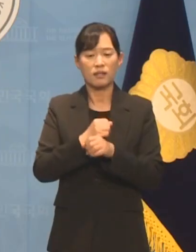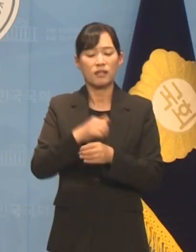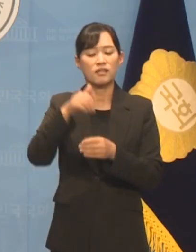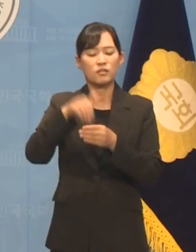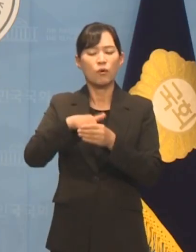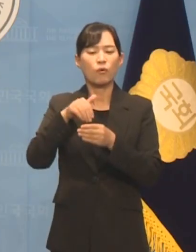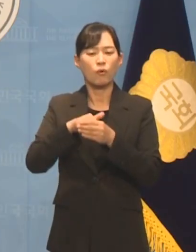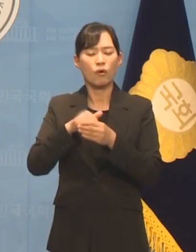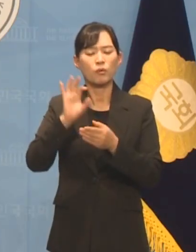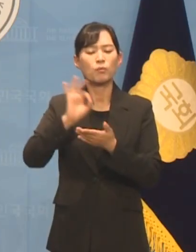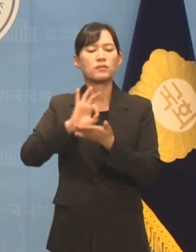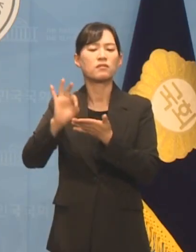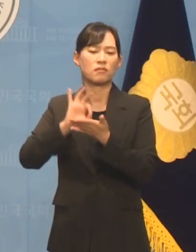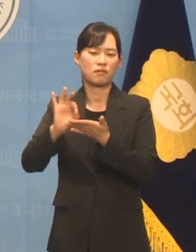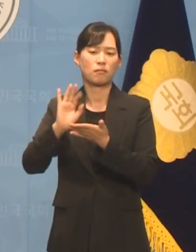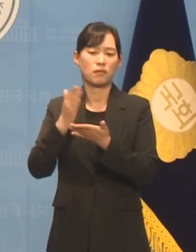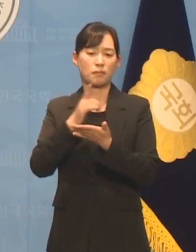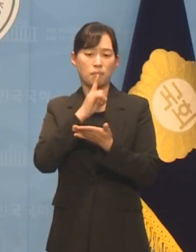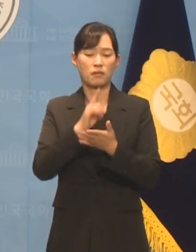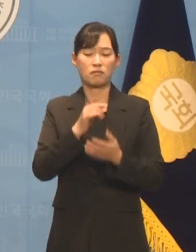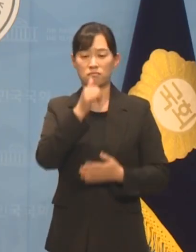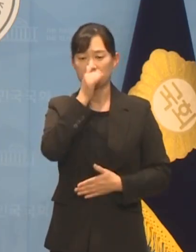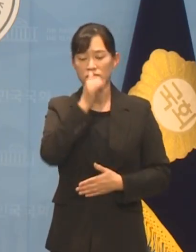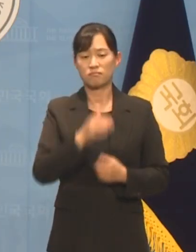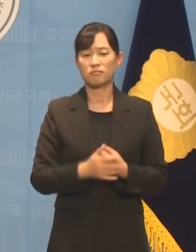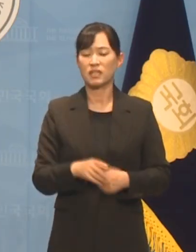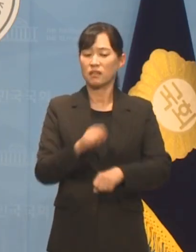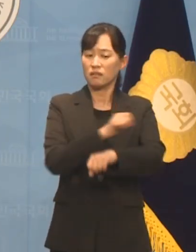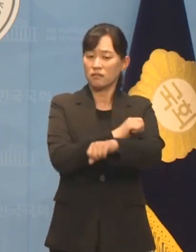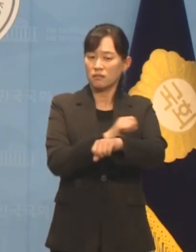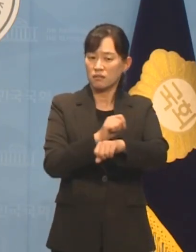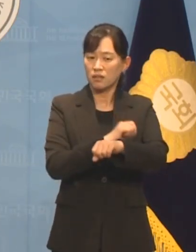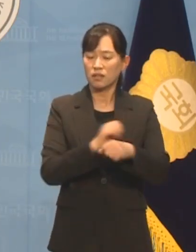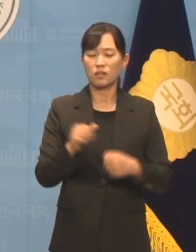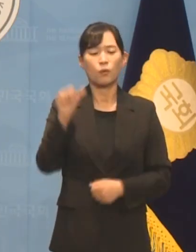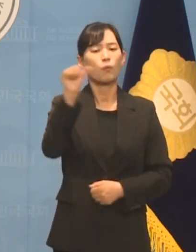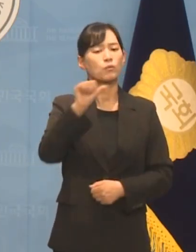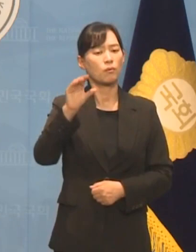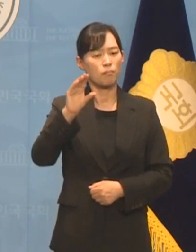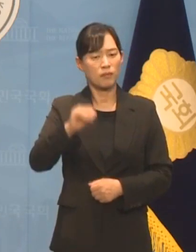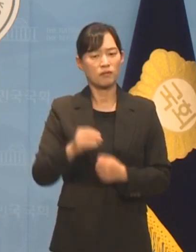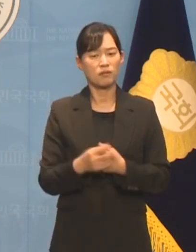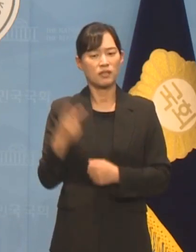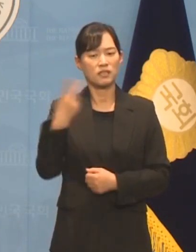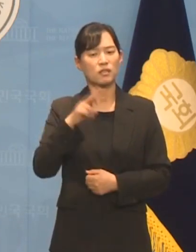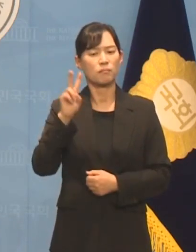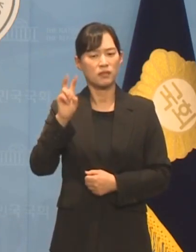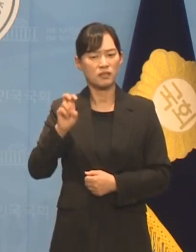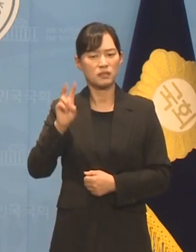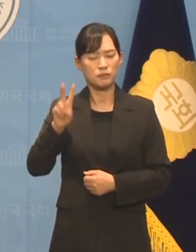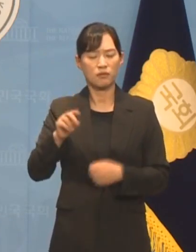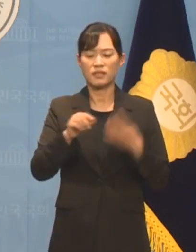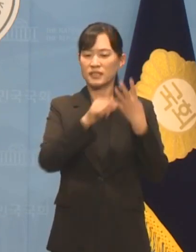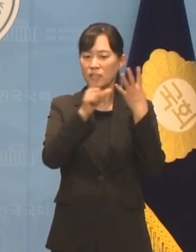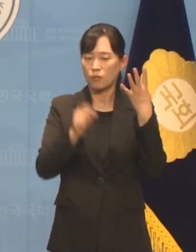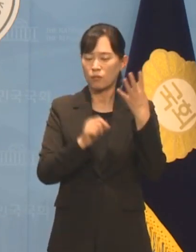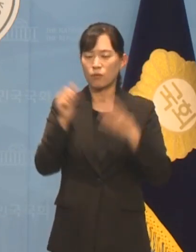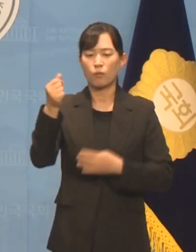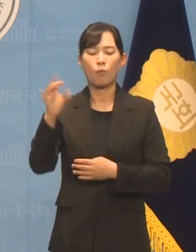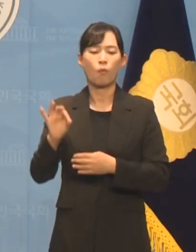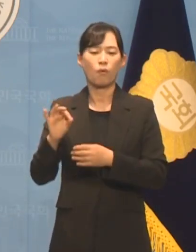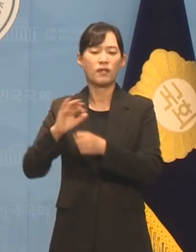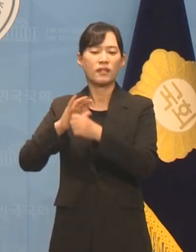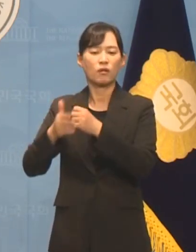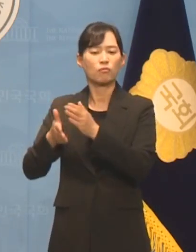쓰였다는 주장도 제기되고 있습니다. 특히 이 중 5천만 원이 2022년 4월 홍준표 당시